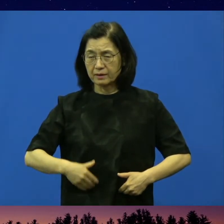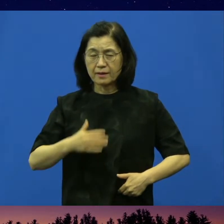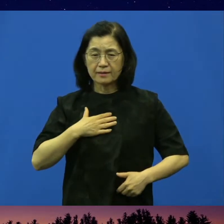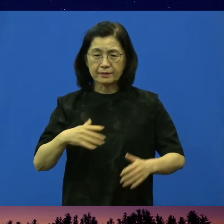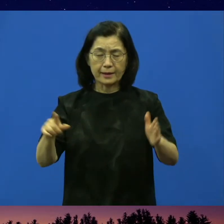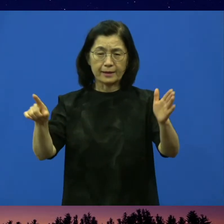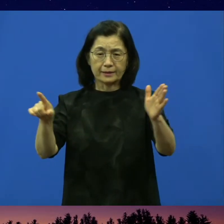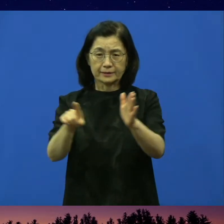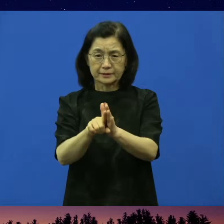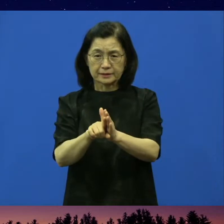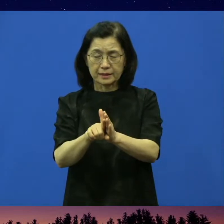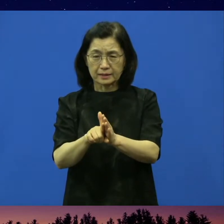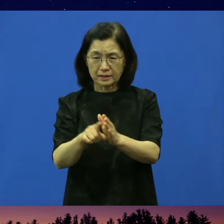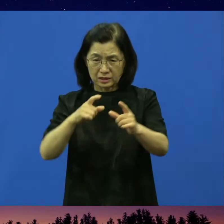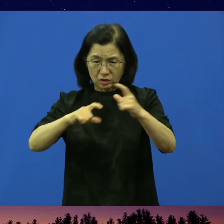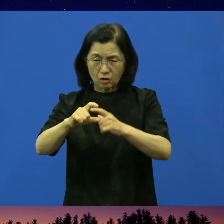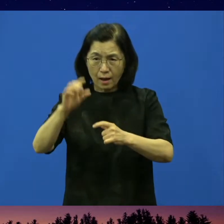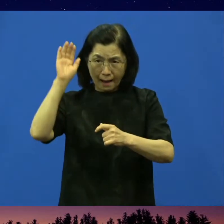있는가?